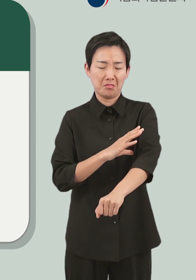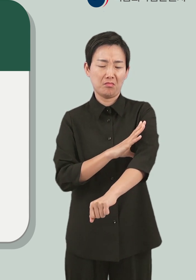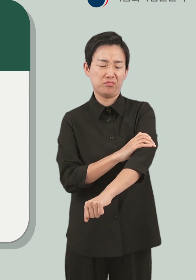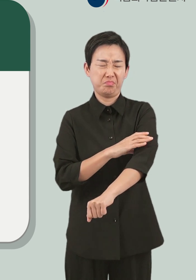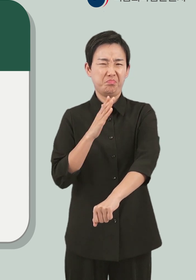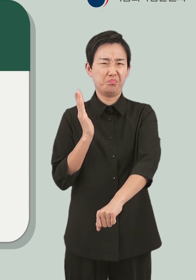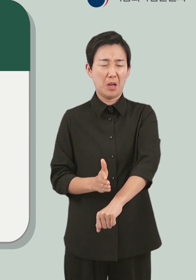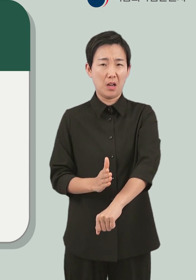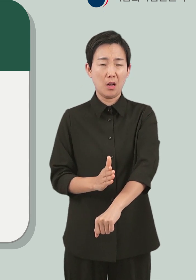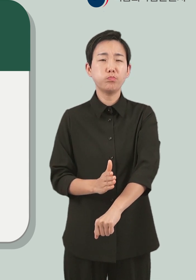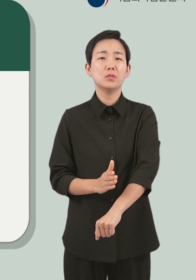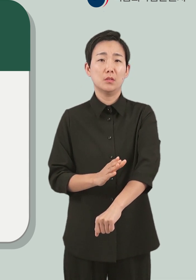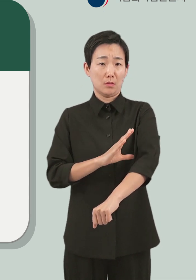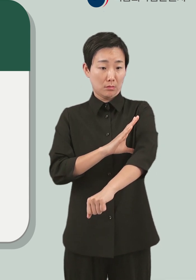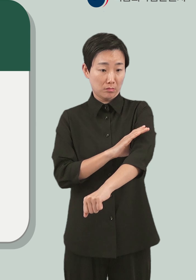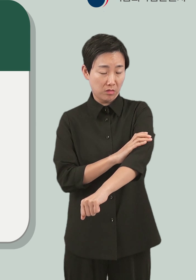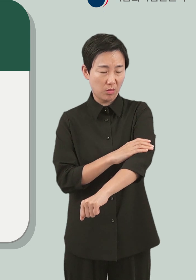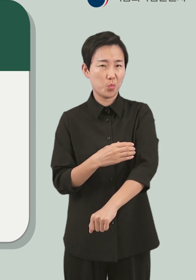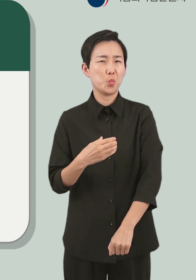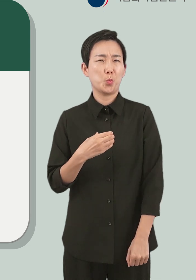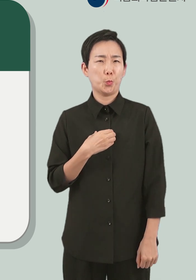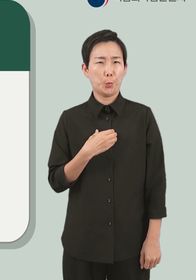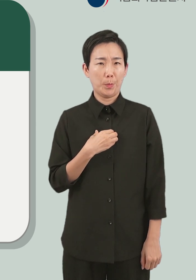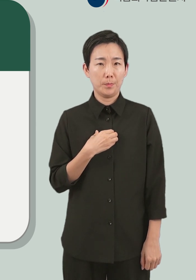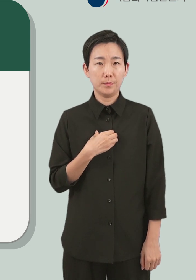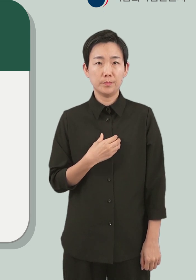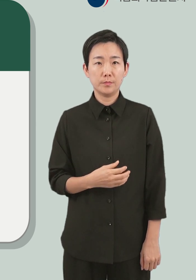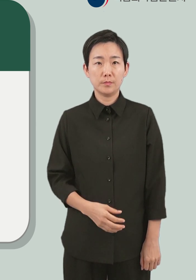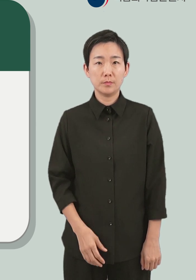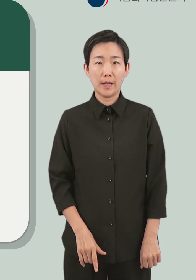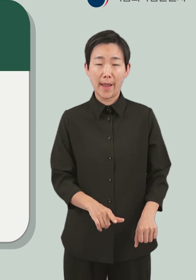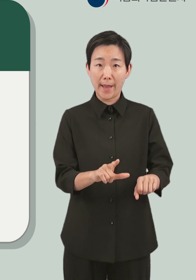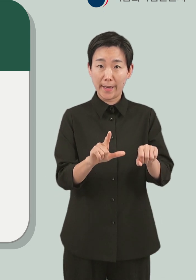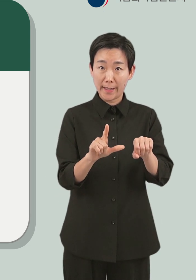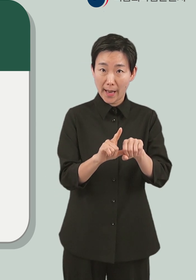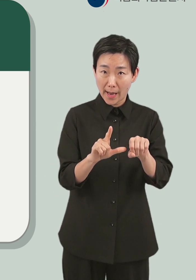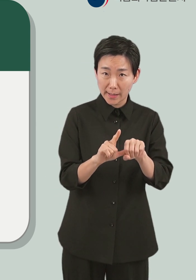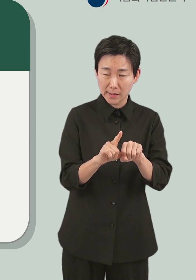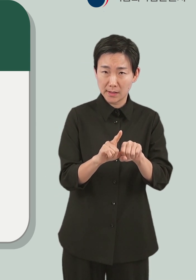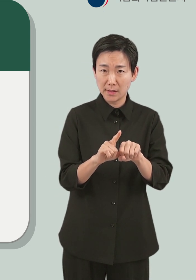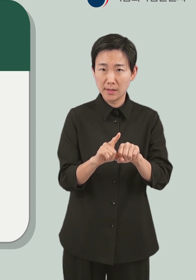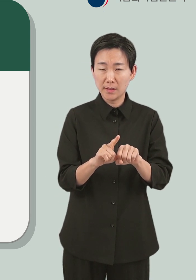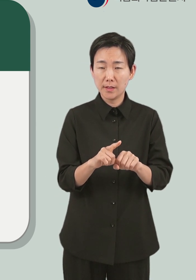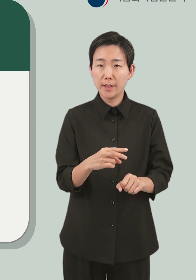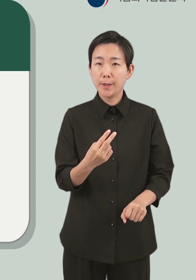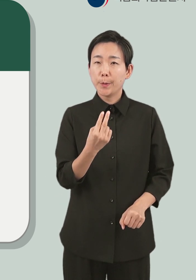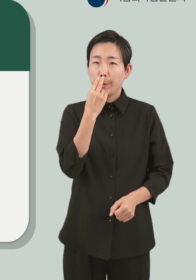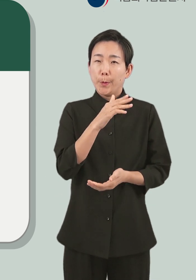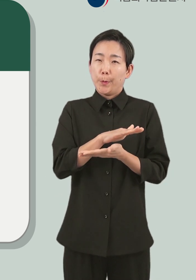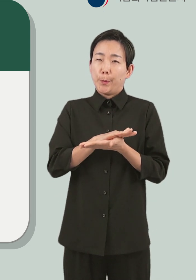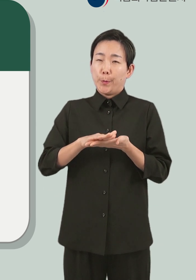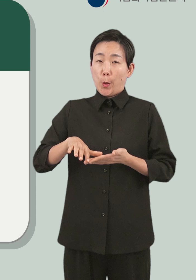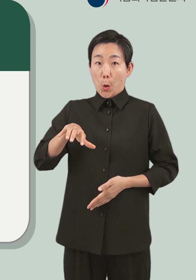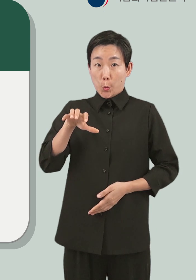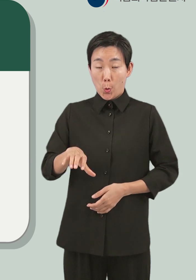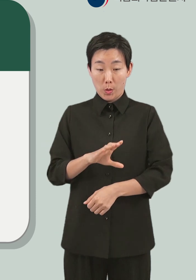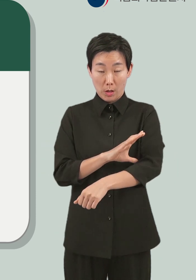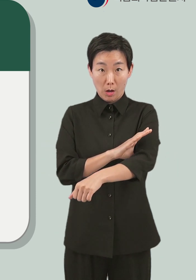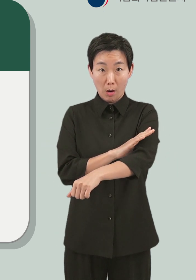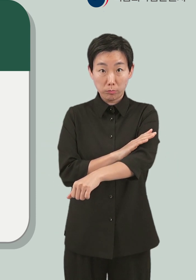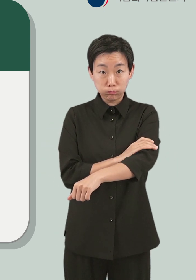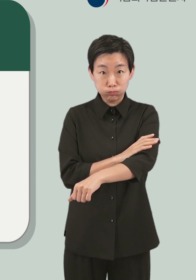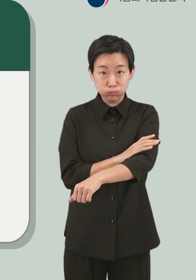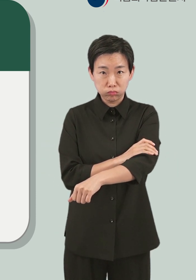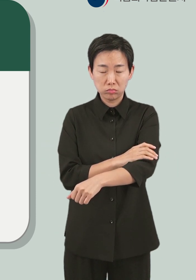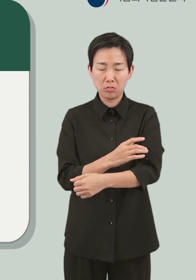중에는 사용을 피해야 하며 사용 시 증상이 악화될 수 있습니다. 가연성 가스가 존재하거나 산소 농도가 높은